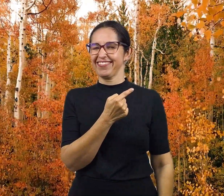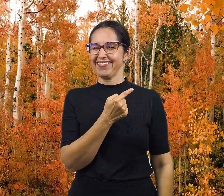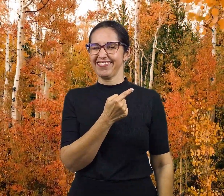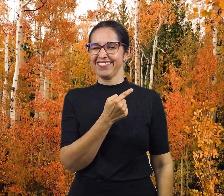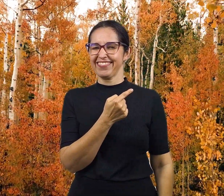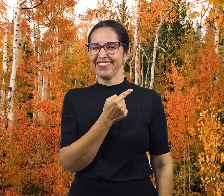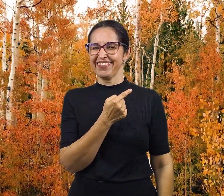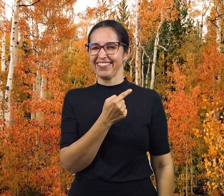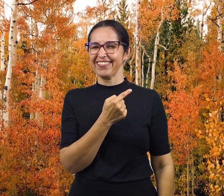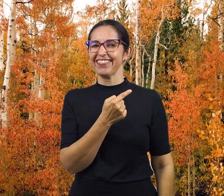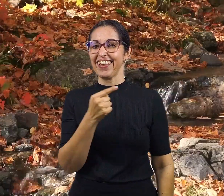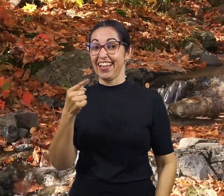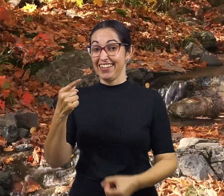Quando Jacó sobe a Betel agora,